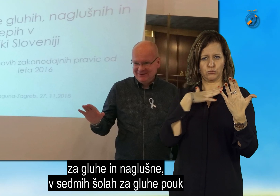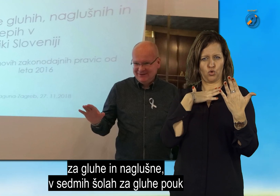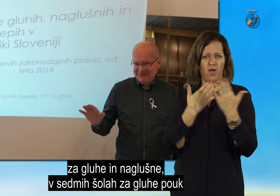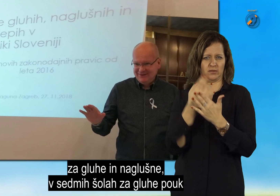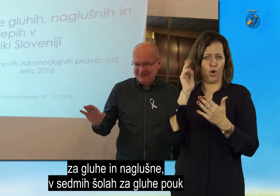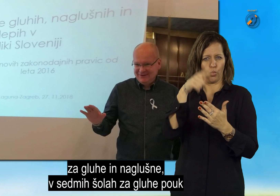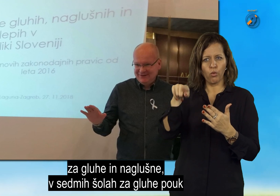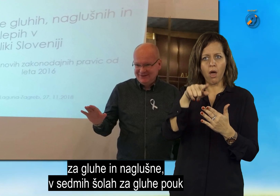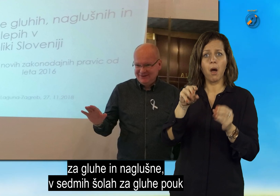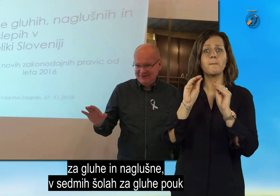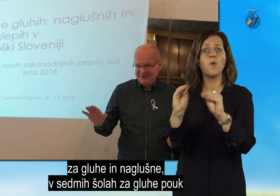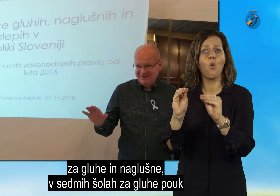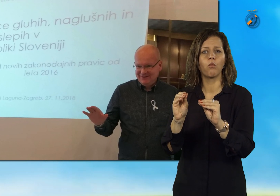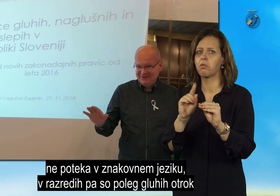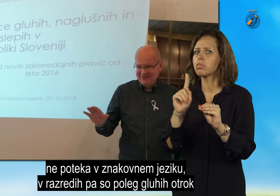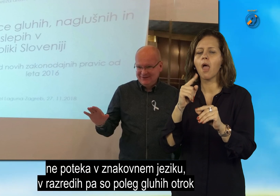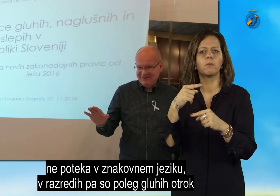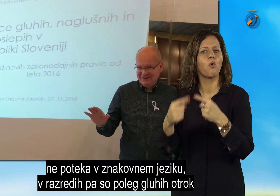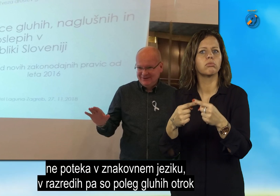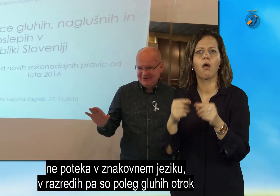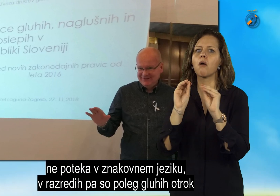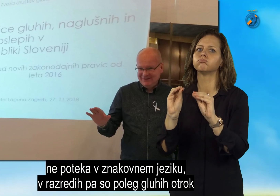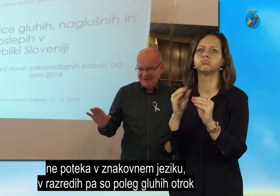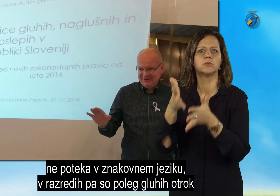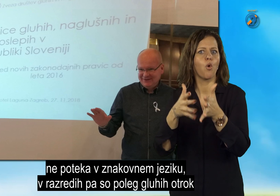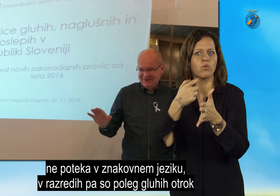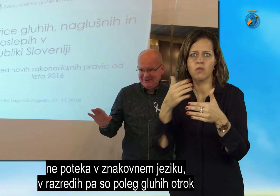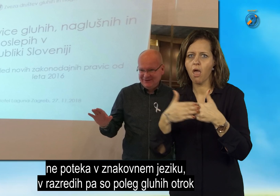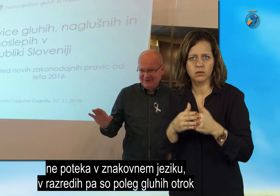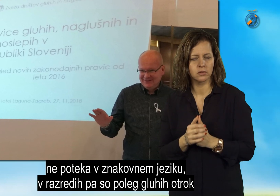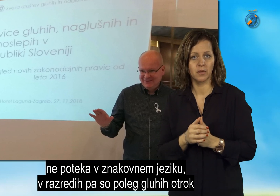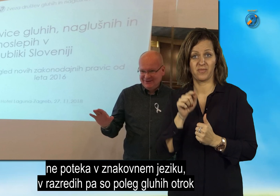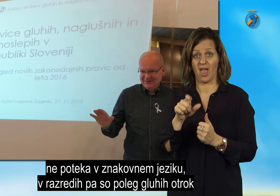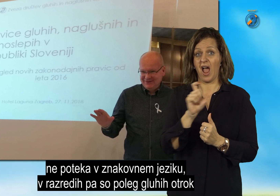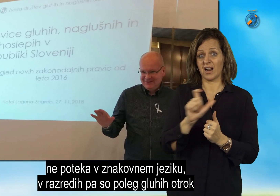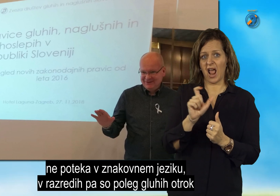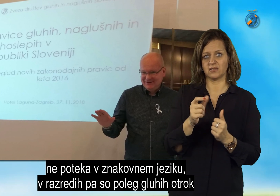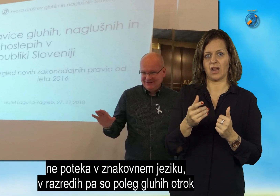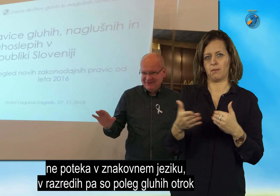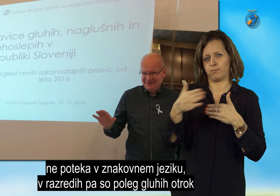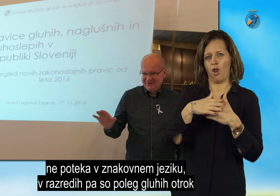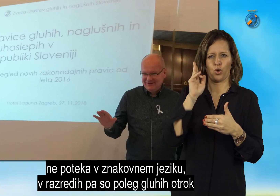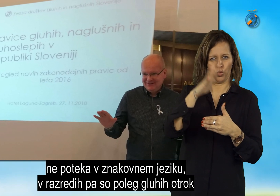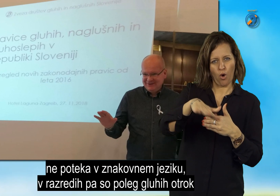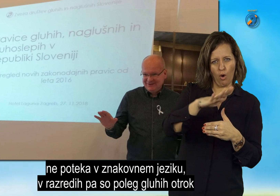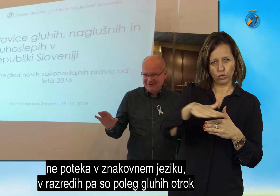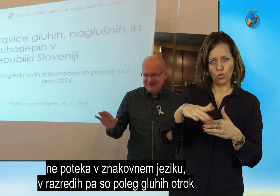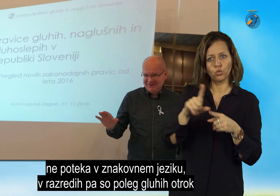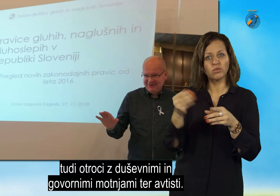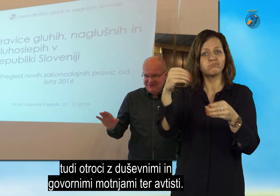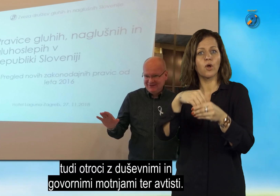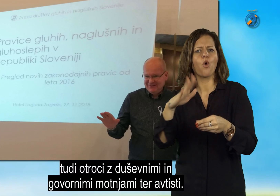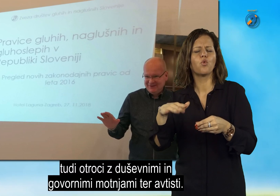poteka v znakovnem jeziku, v razredih pa so poleg gluhih otrok tudi otroci z duševnimi in govornimi motnjami